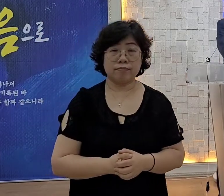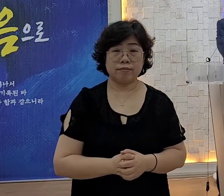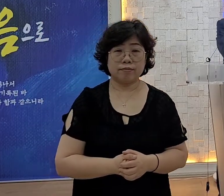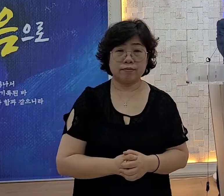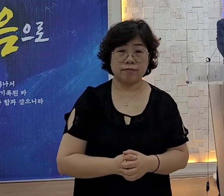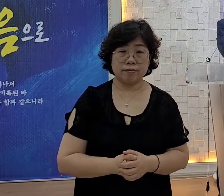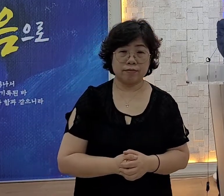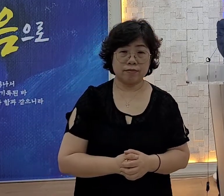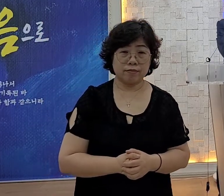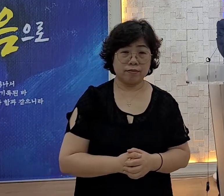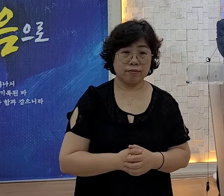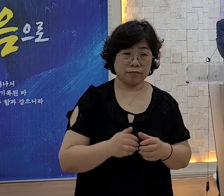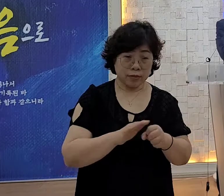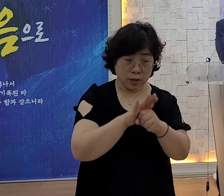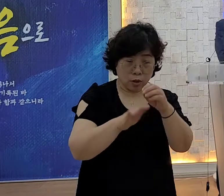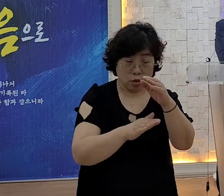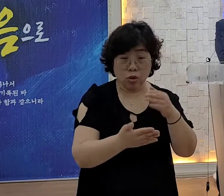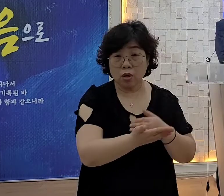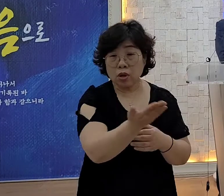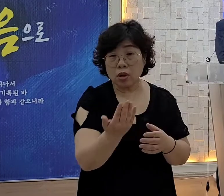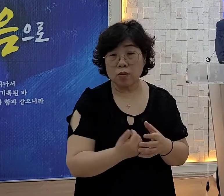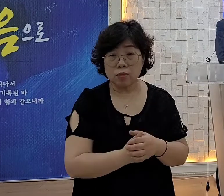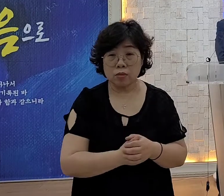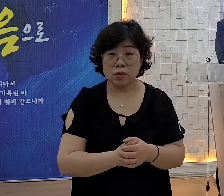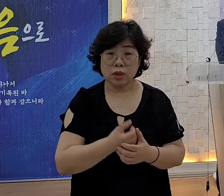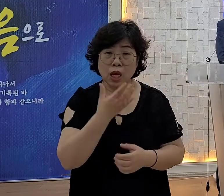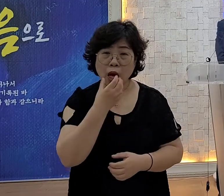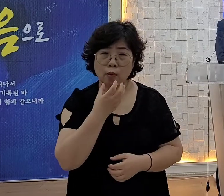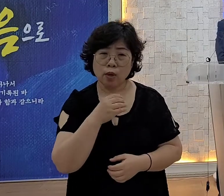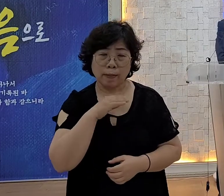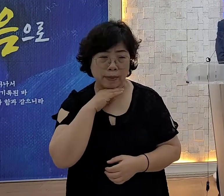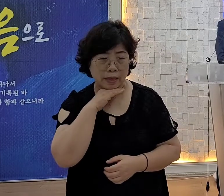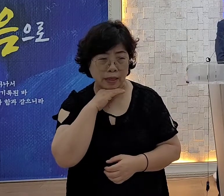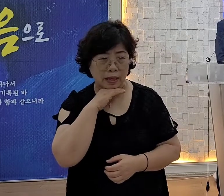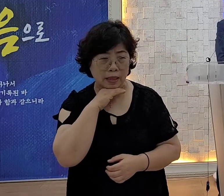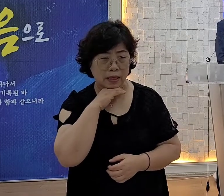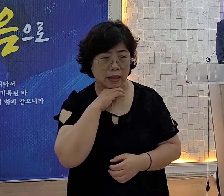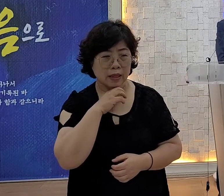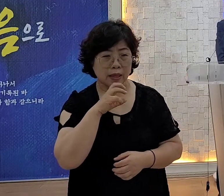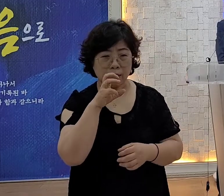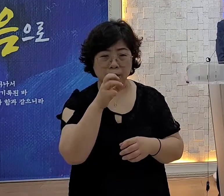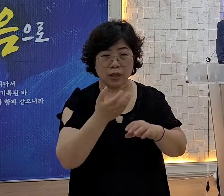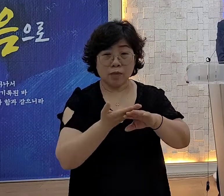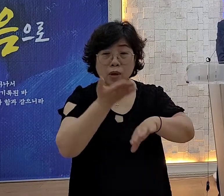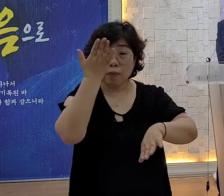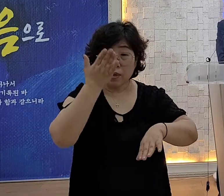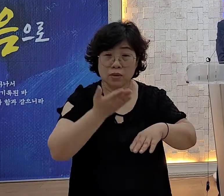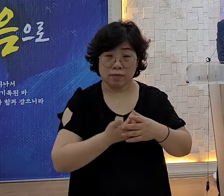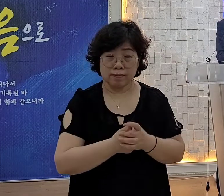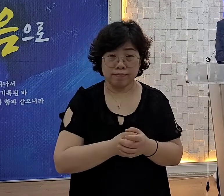아브라함은 지금 아까도 말씀드렸지만 80의 중반, 최소 85세.